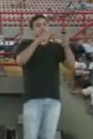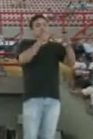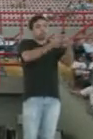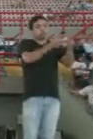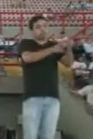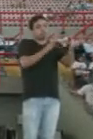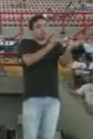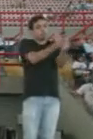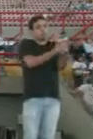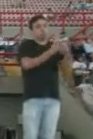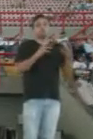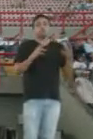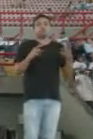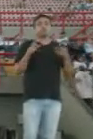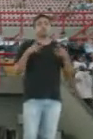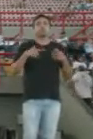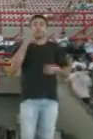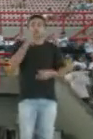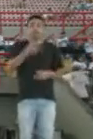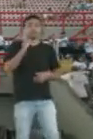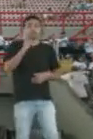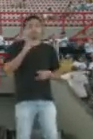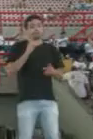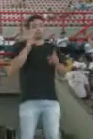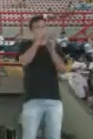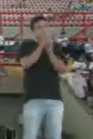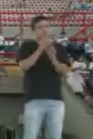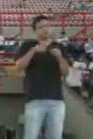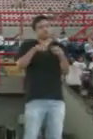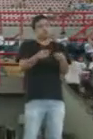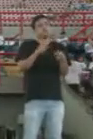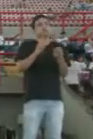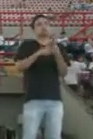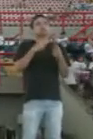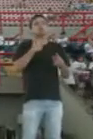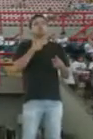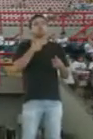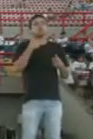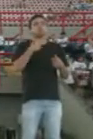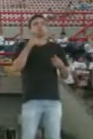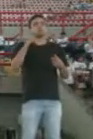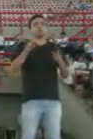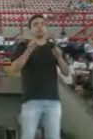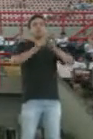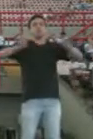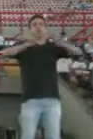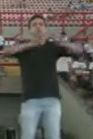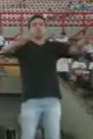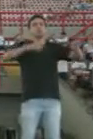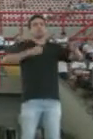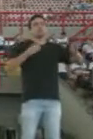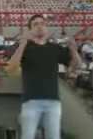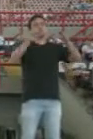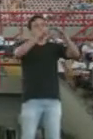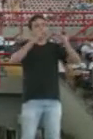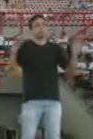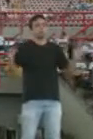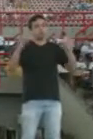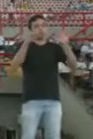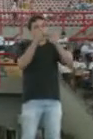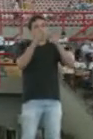aí. Continuando. Descobriram sem muito esforço que não podiam viver longe umas das outras.